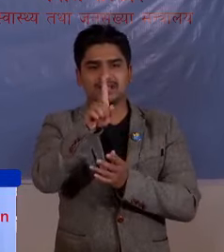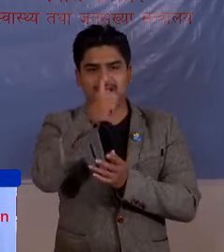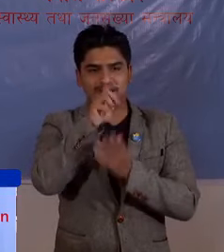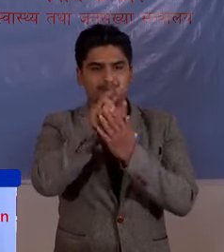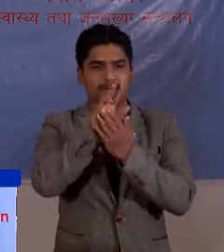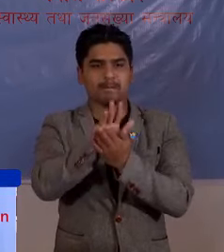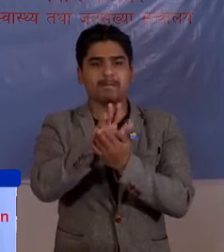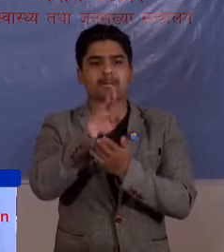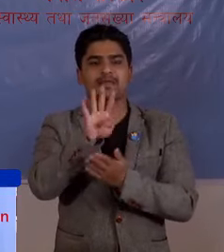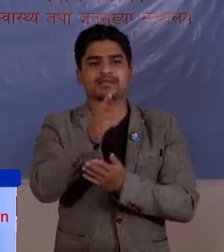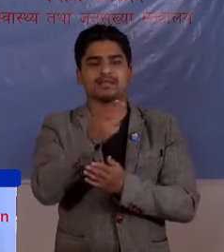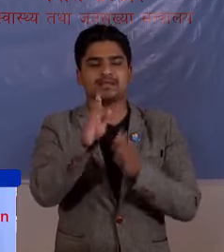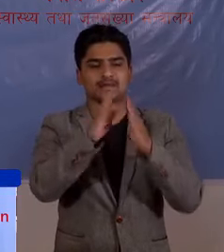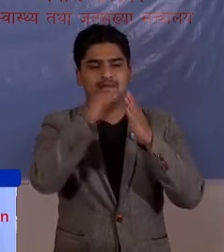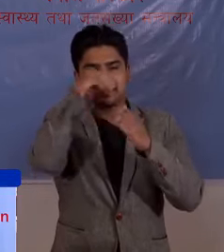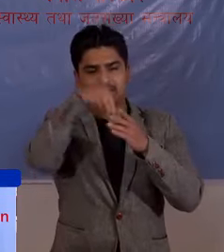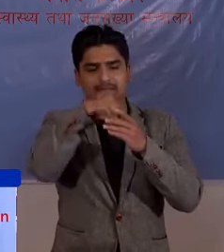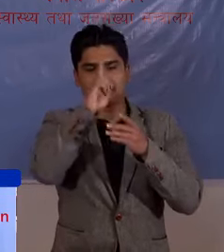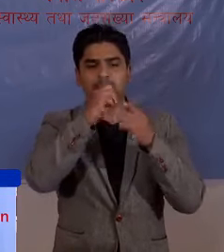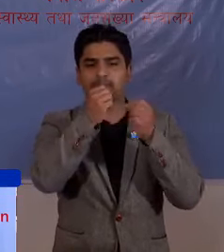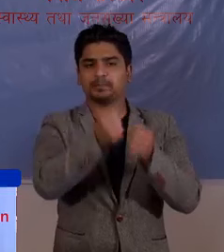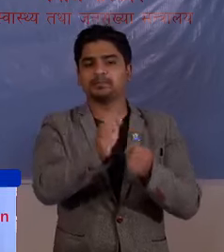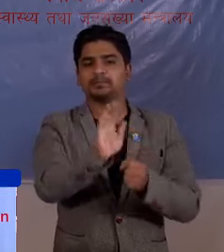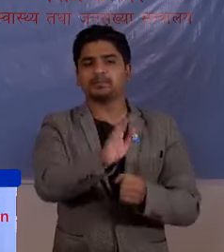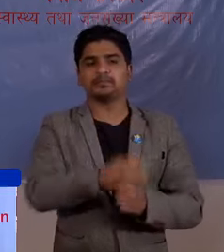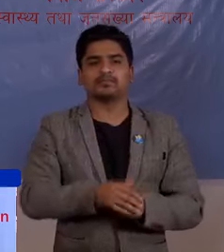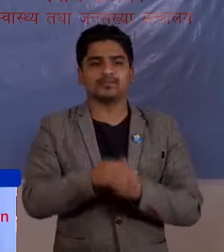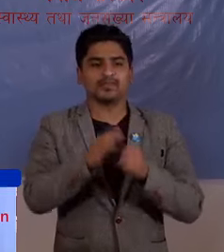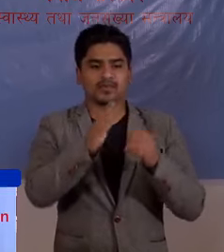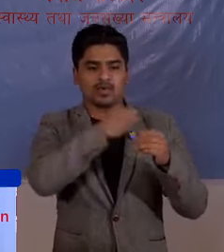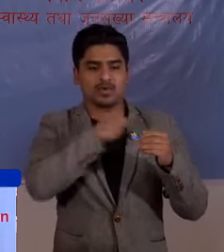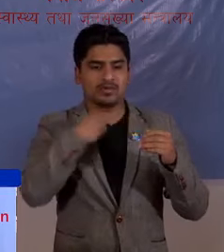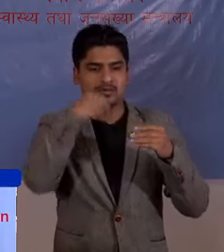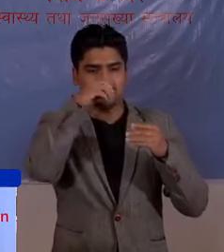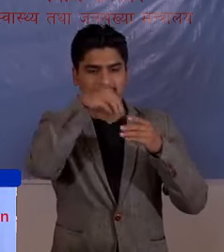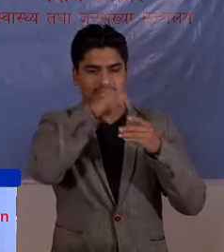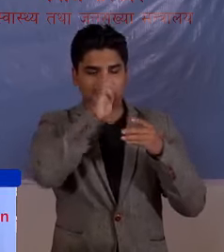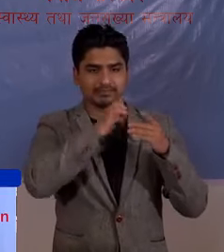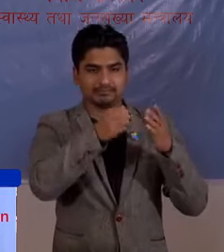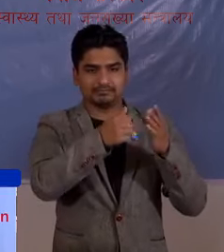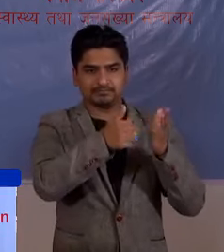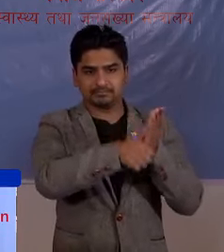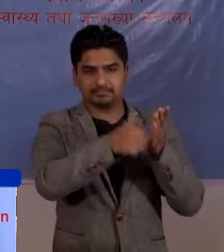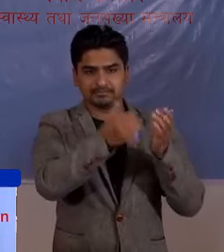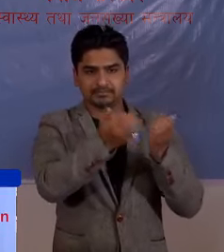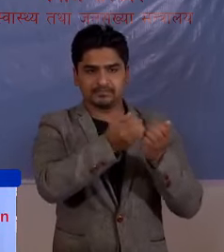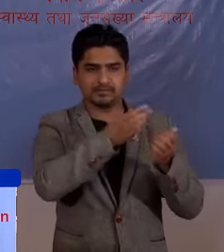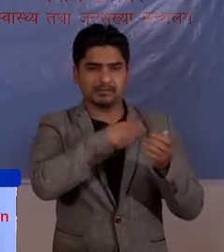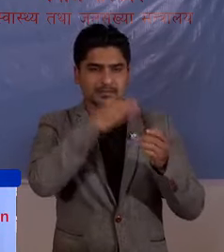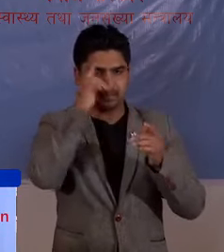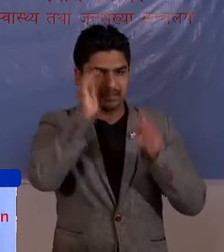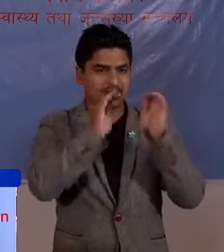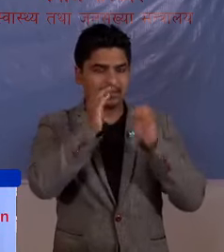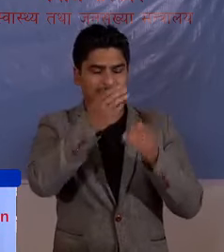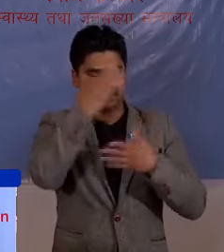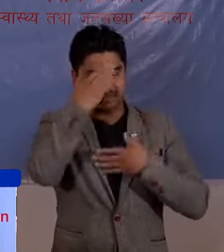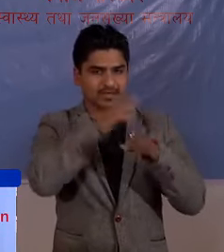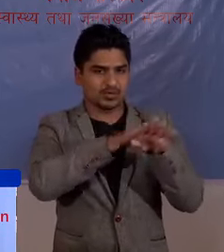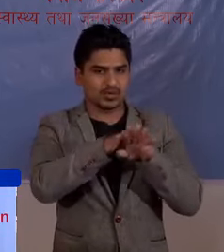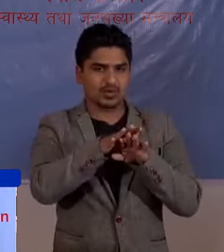20,195 क्वारेन्टाइनमा रहनुभएको छ। आइसोलेसनमा रहेका सम्भावित तथा सङ्क्रमितहरूको